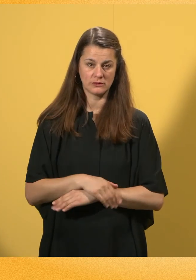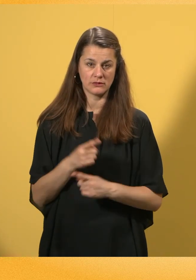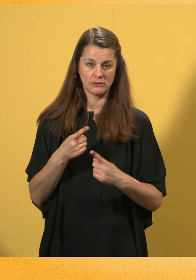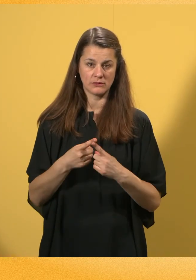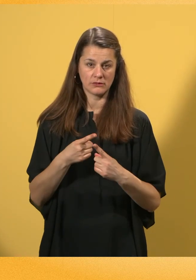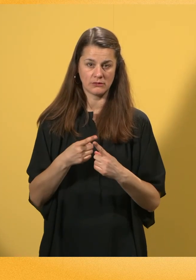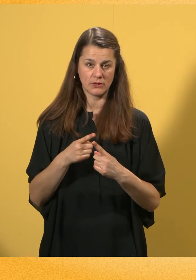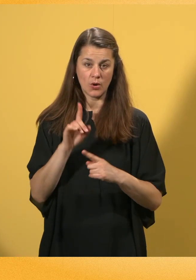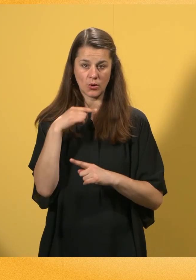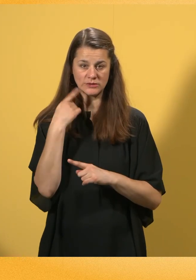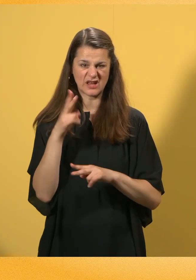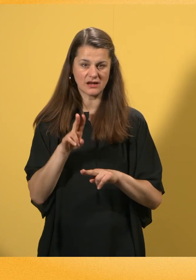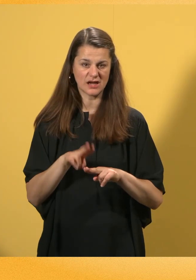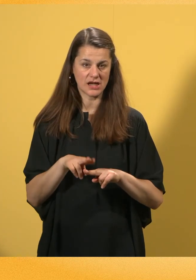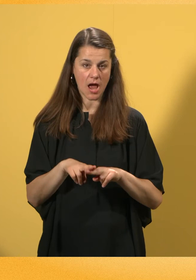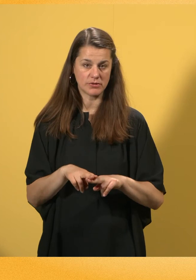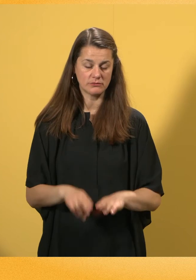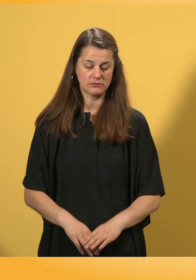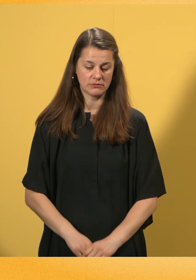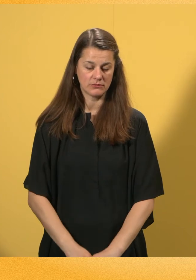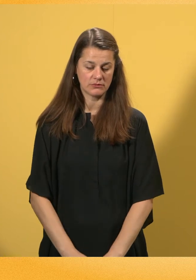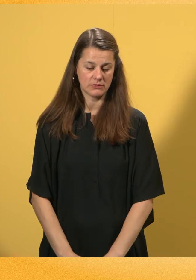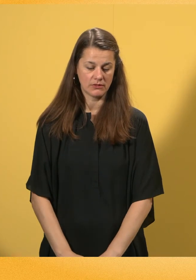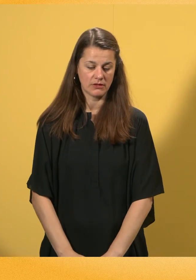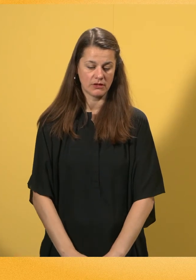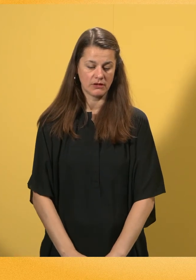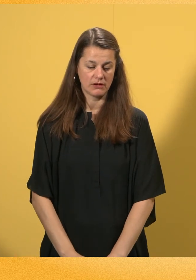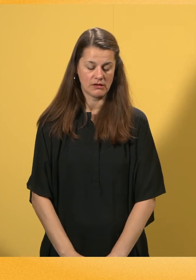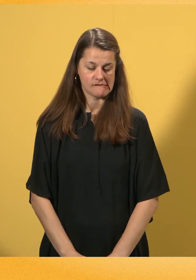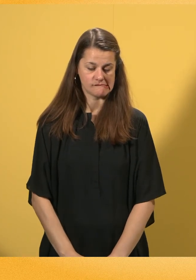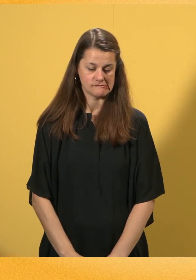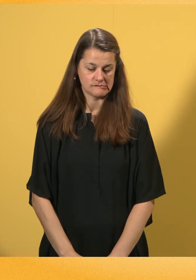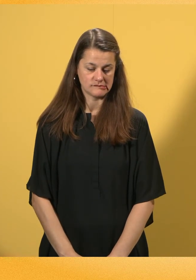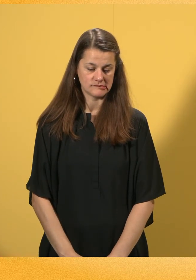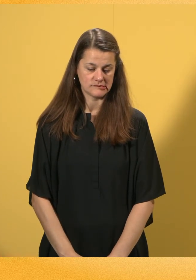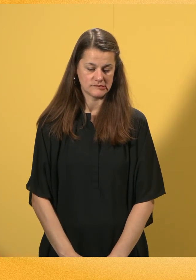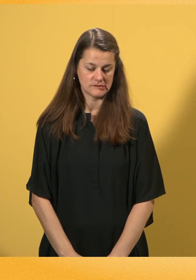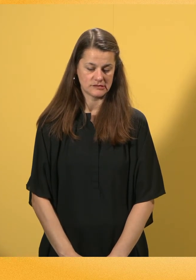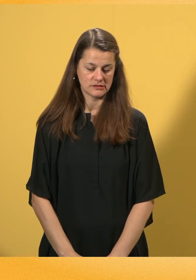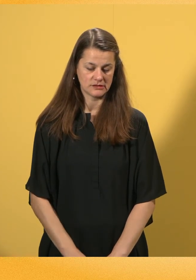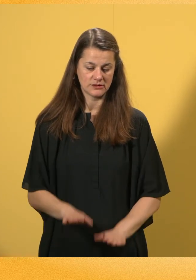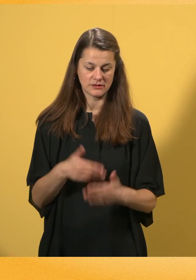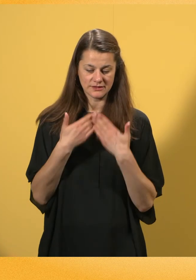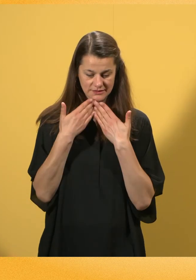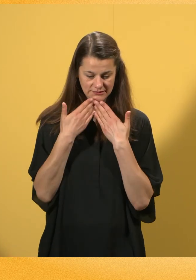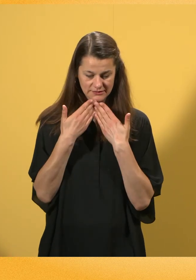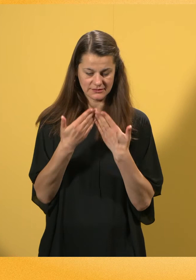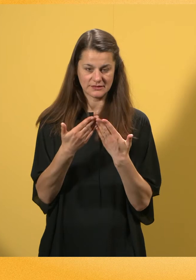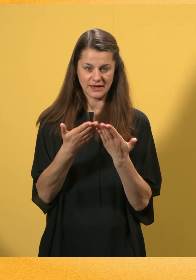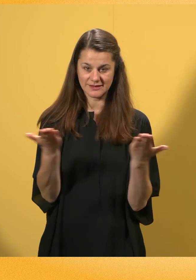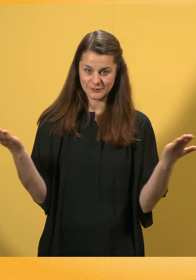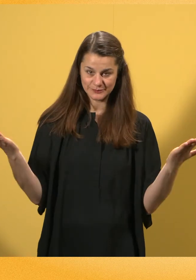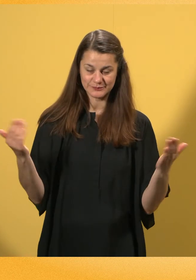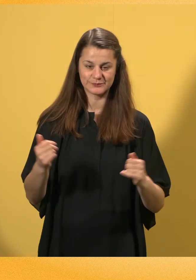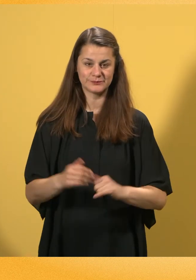ein Barcamp. Das ist wirklich super. Okay. Und Dankeschön an